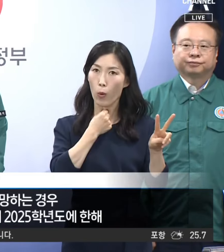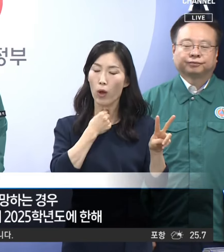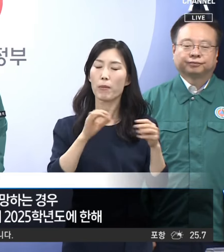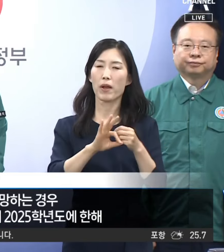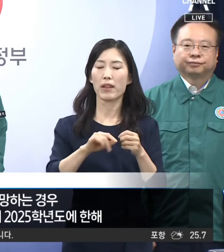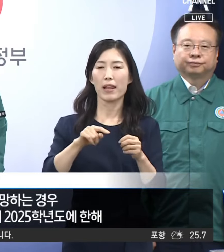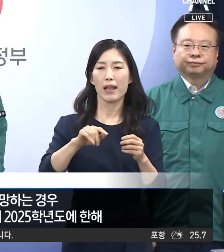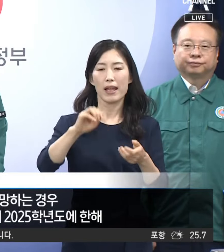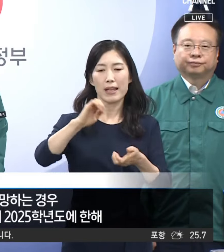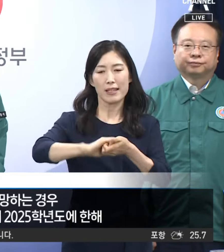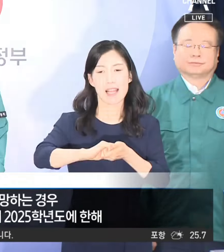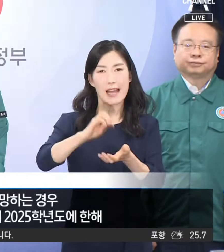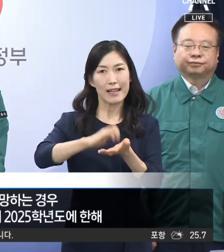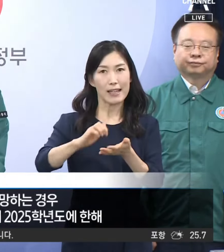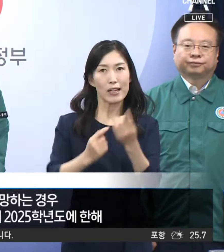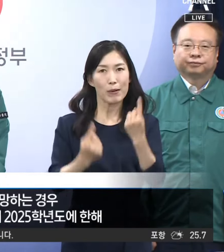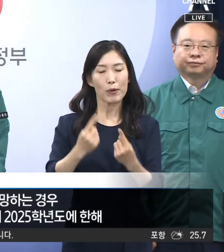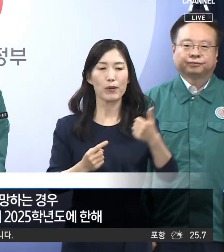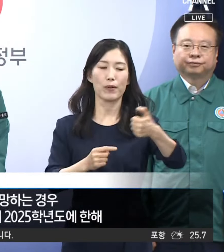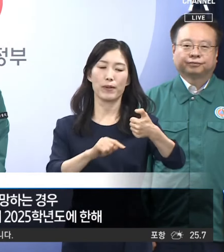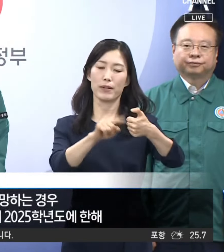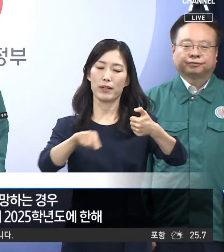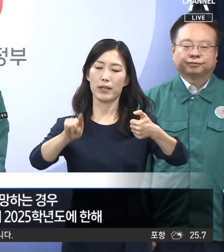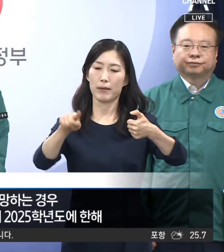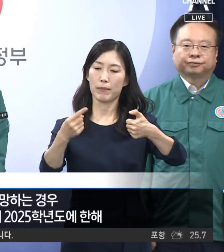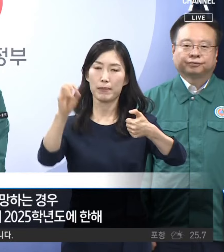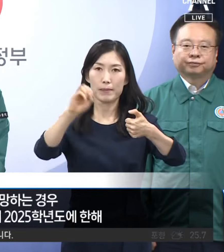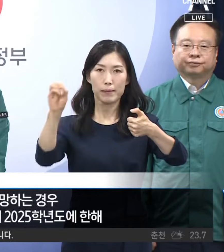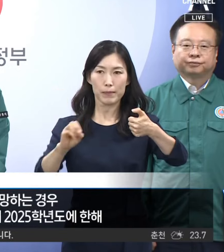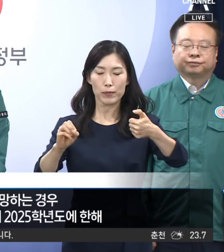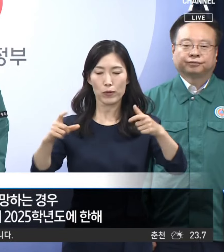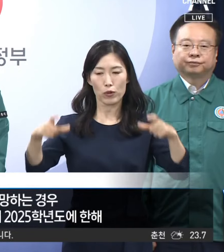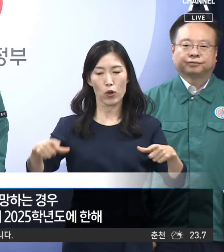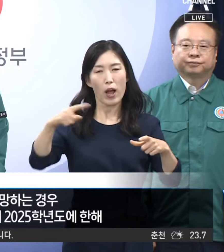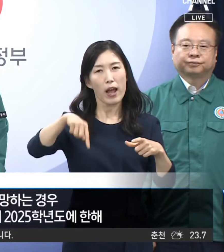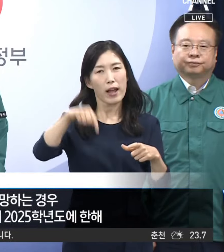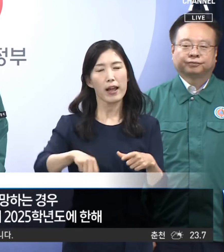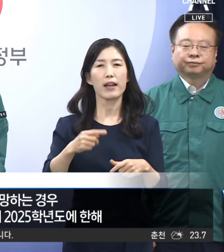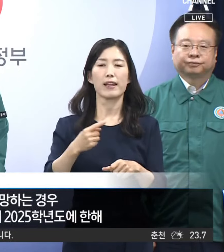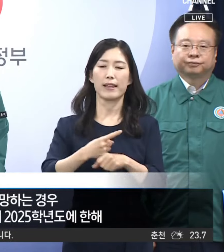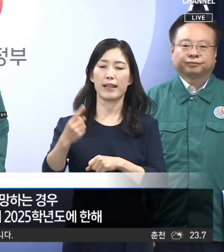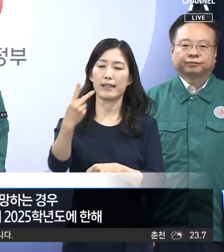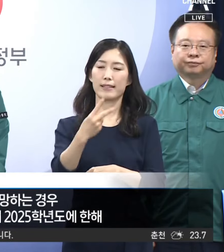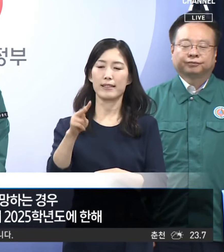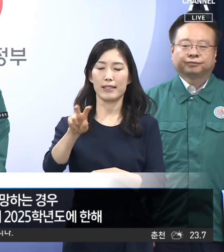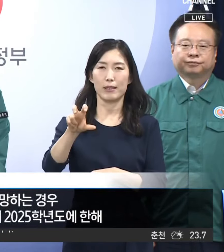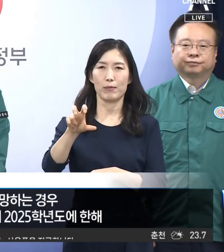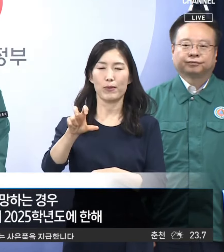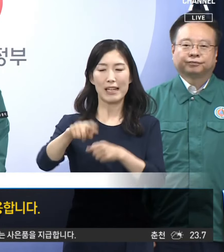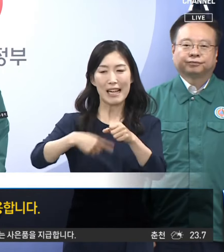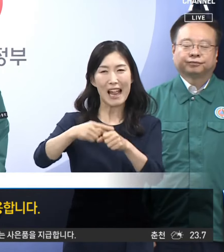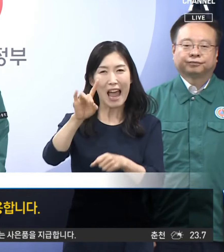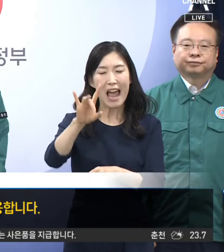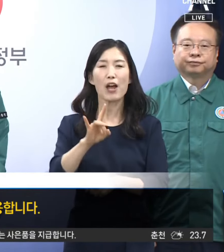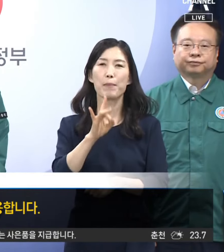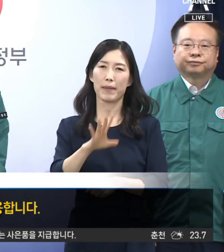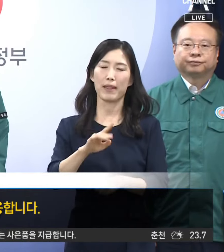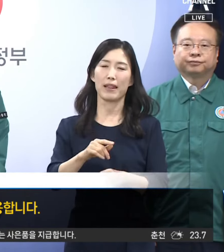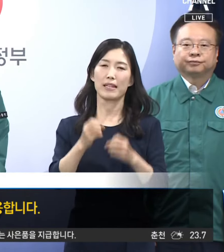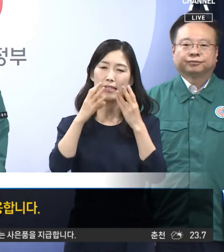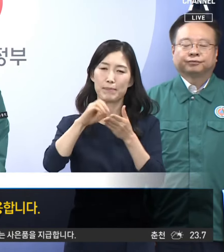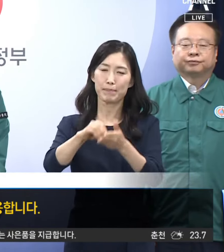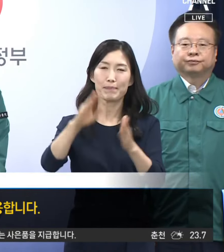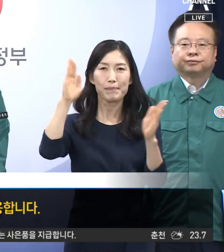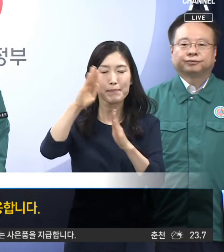인원의 50% 이상 100% 범위 안에서 2025학년도 한해 신입생을